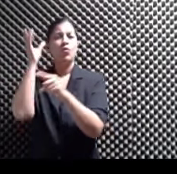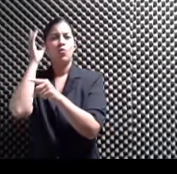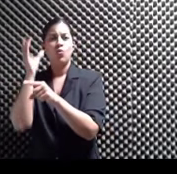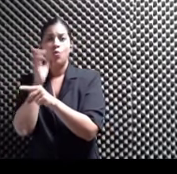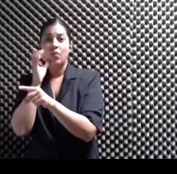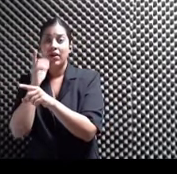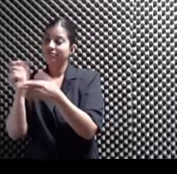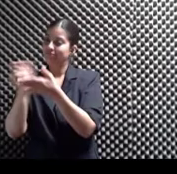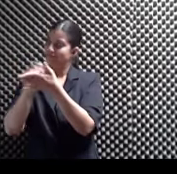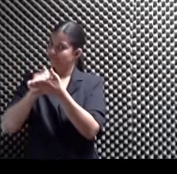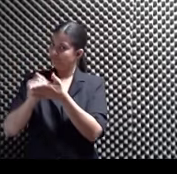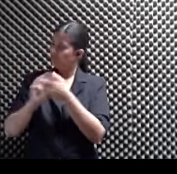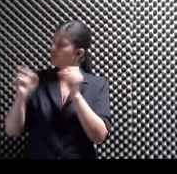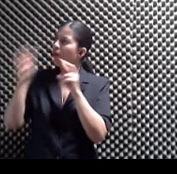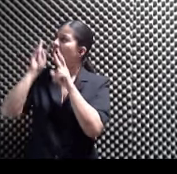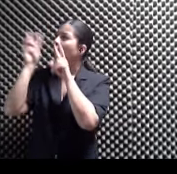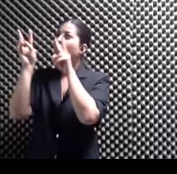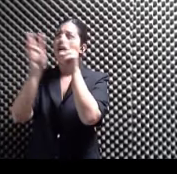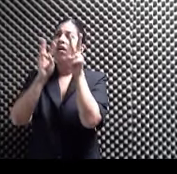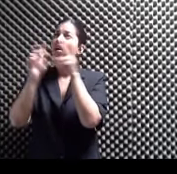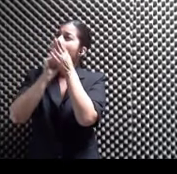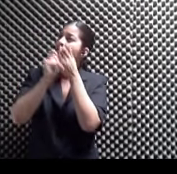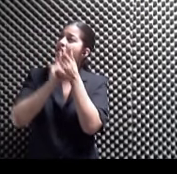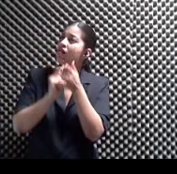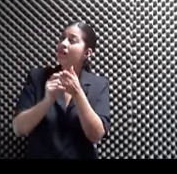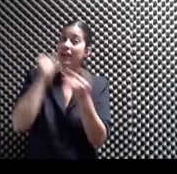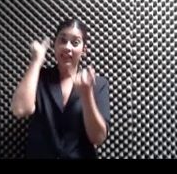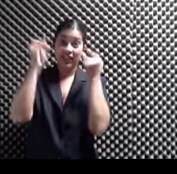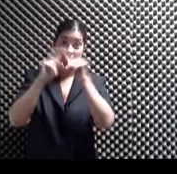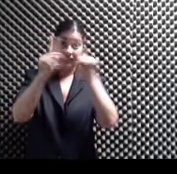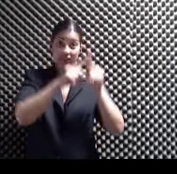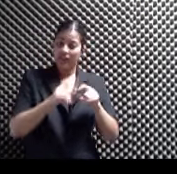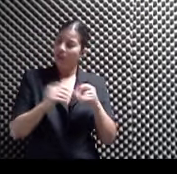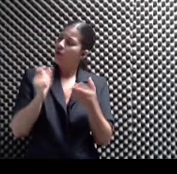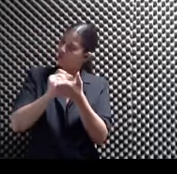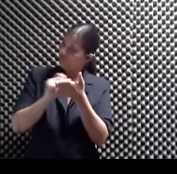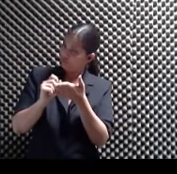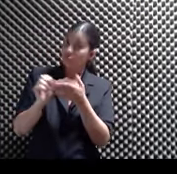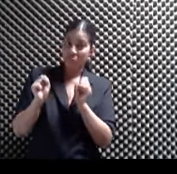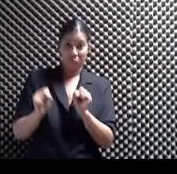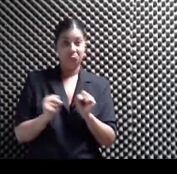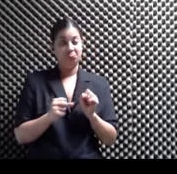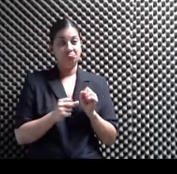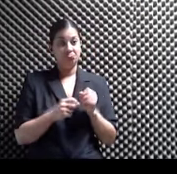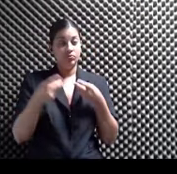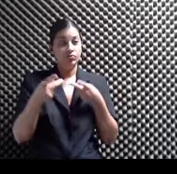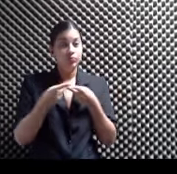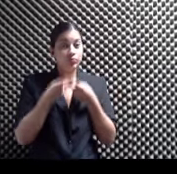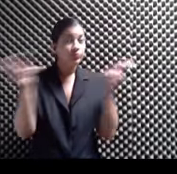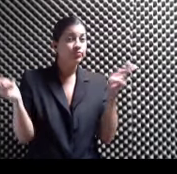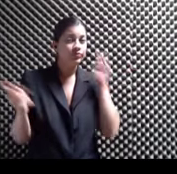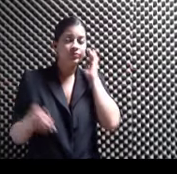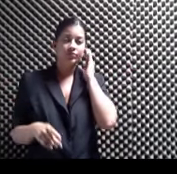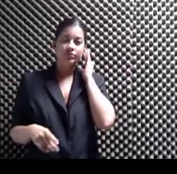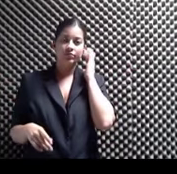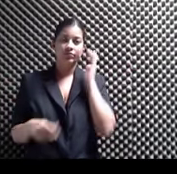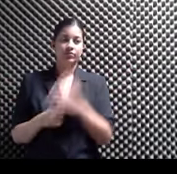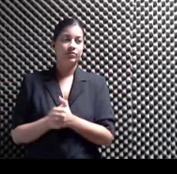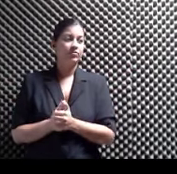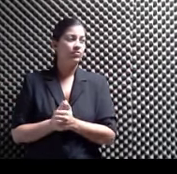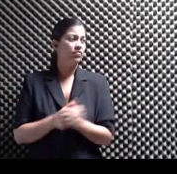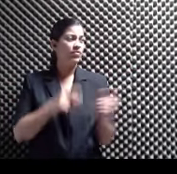vieron en Cuba. En aquellos tiempos no se podía hablar mucho de eso. Hay una edición que recuerdo la portada, Ser Homosexual en Puerto